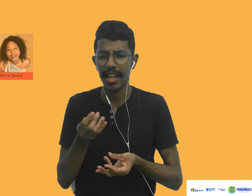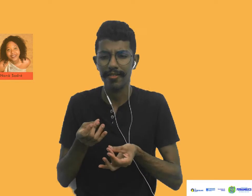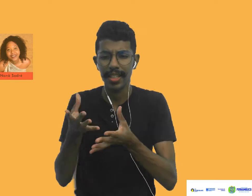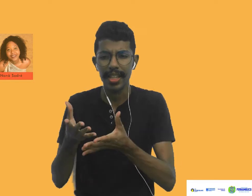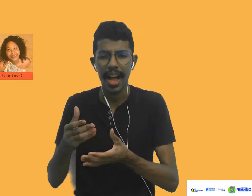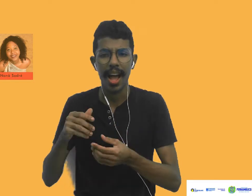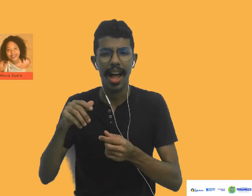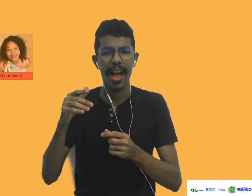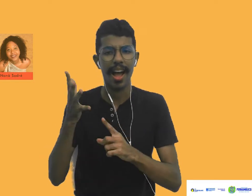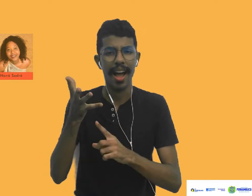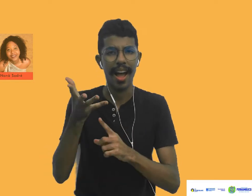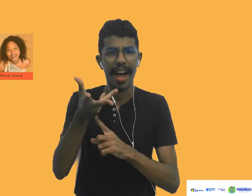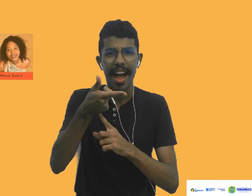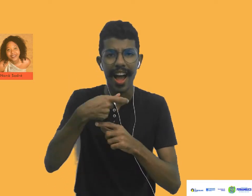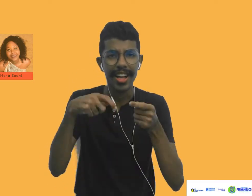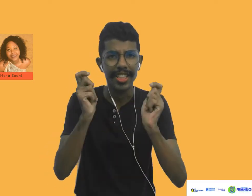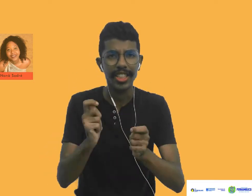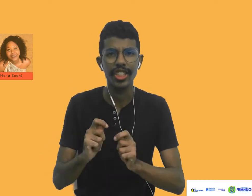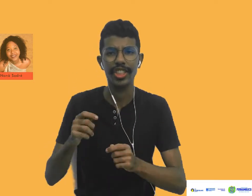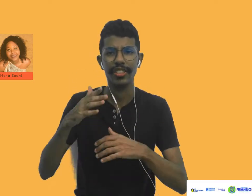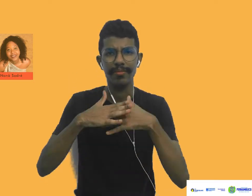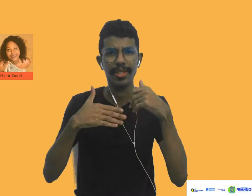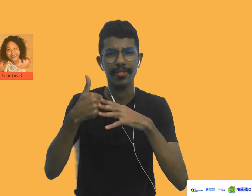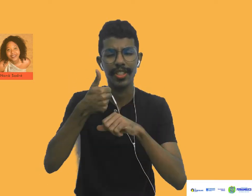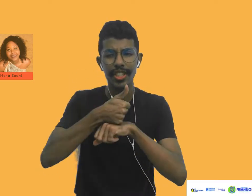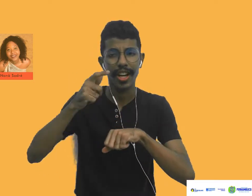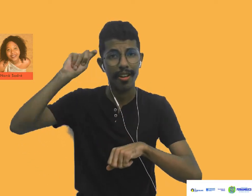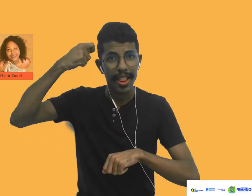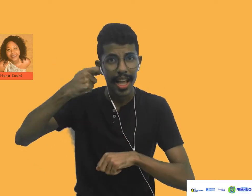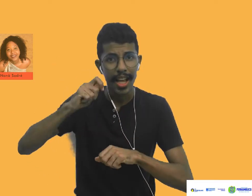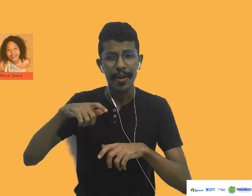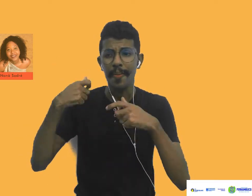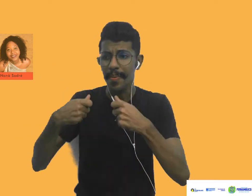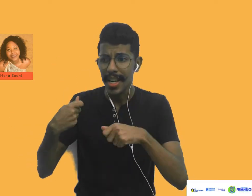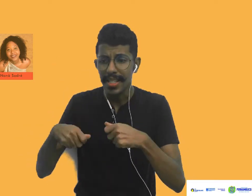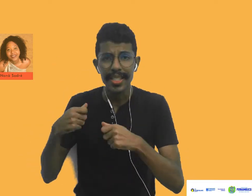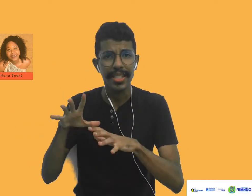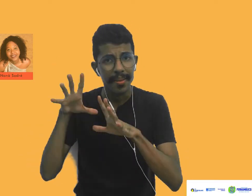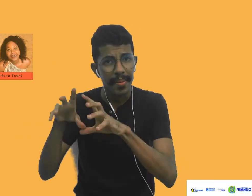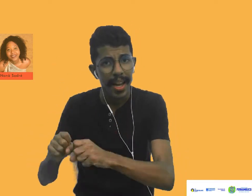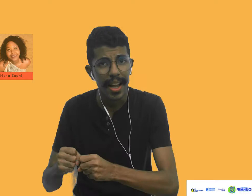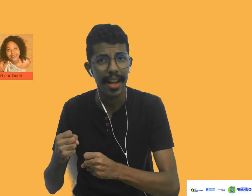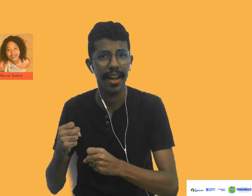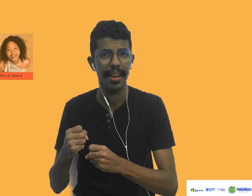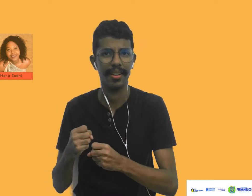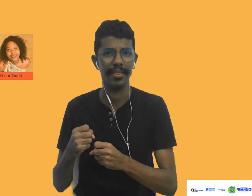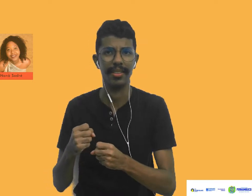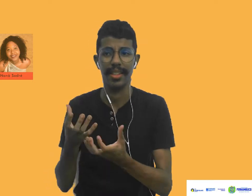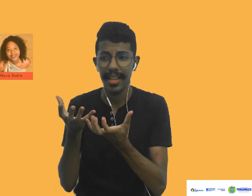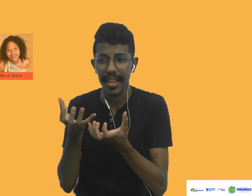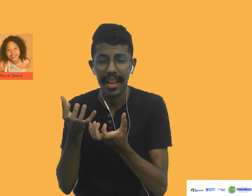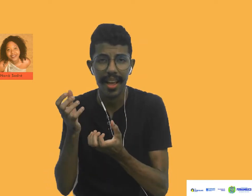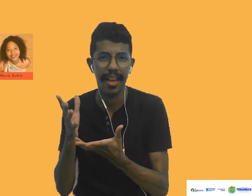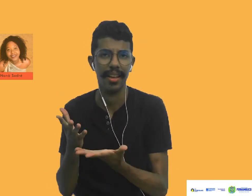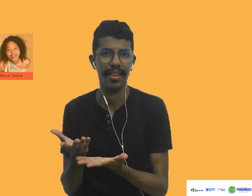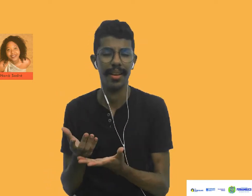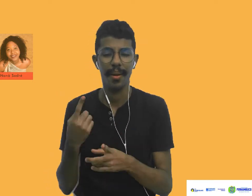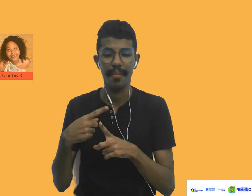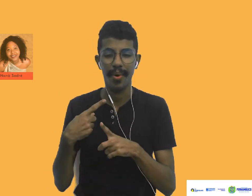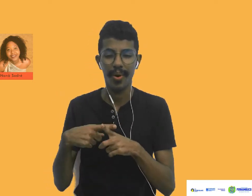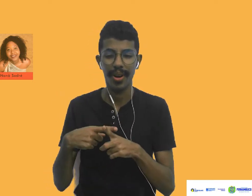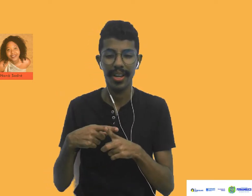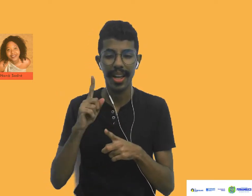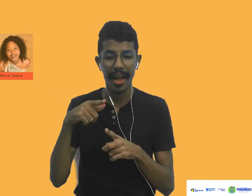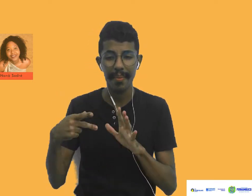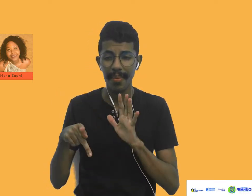mulher preta, ela agarra, certo? Porque é o que ela tem, é o que tem para hoje. Entendeu? Então, essa coisa do que tem para hoje,